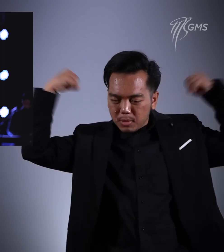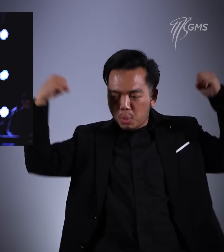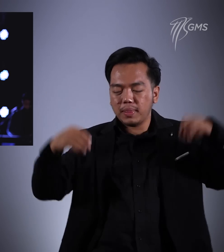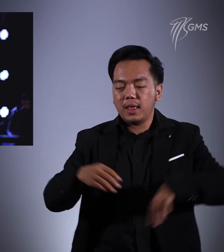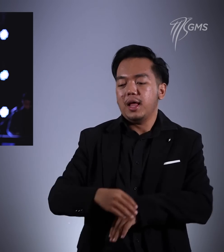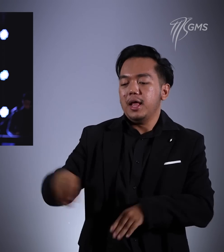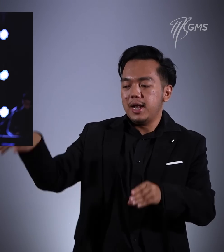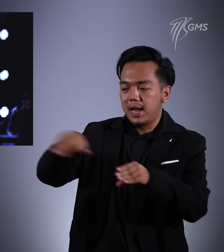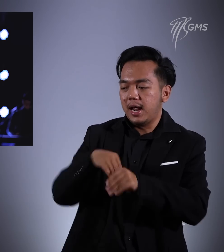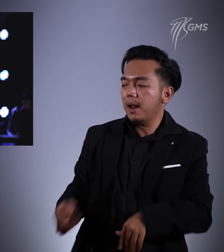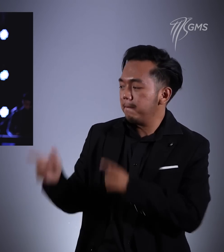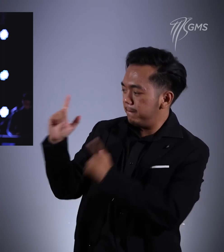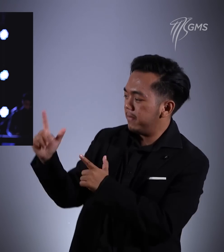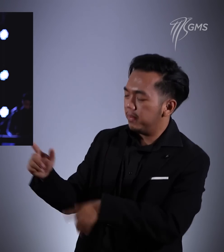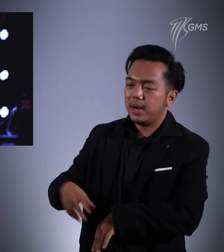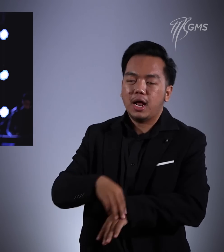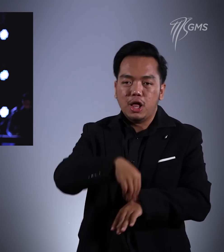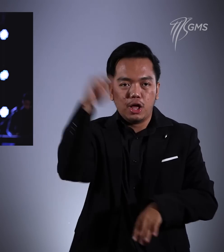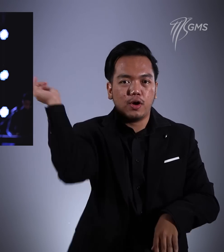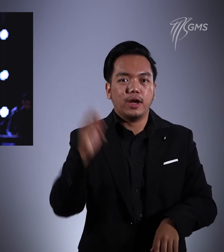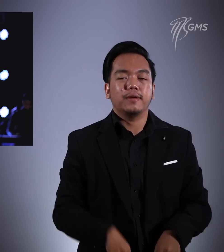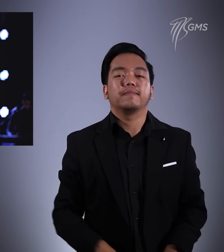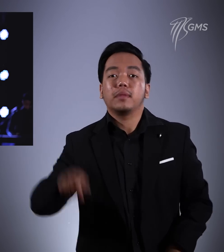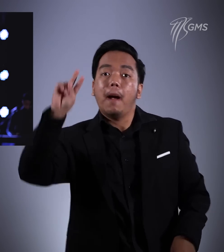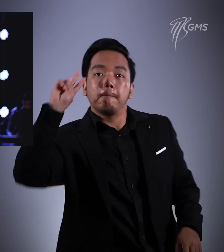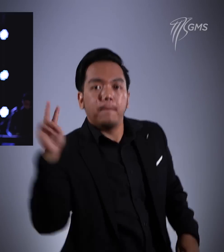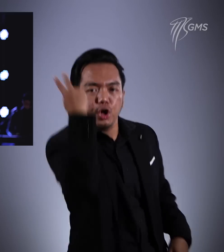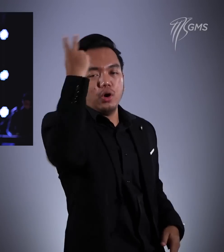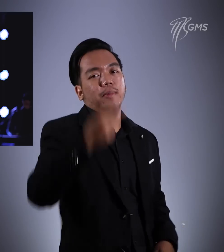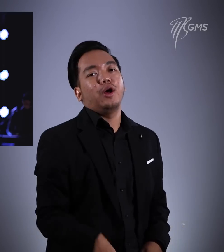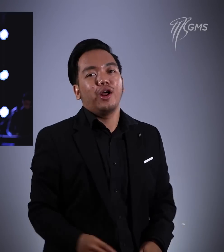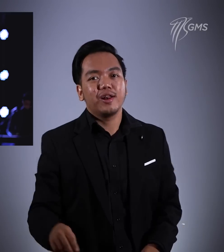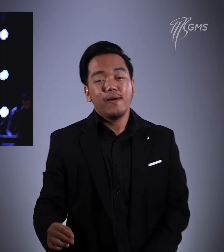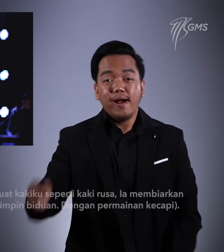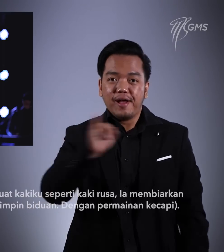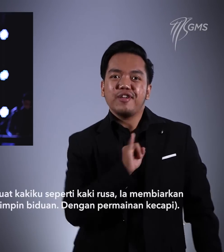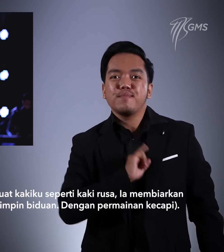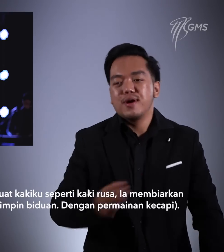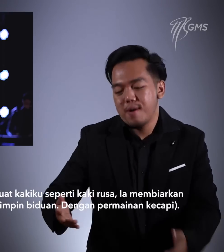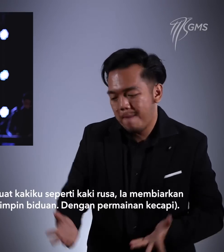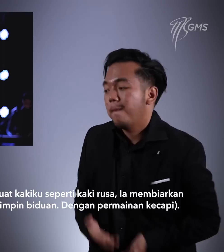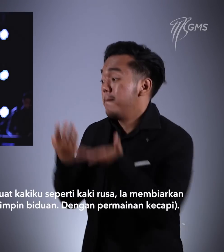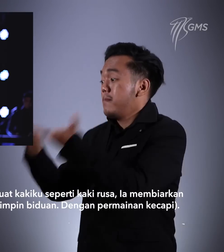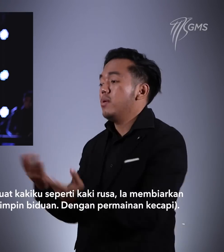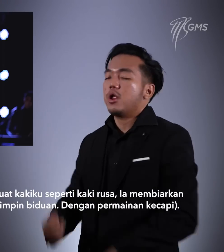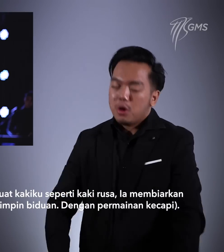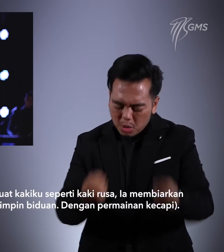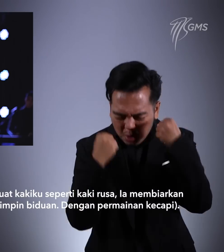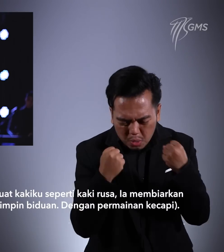kekuatanku. Poin nomor 1 di ayat 19. Poin nomor 2, iman memberi kita kuasa untuk apa? Ia membuat